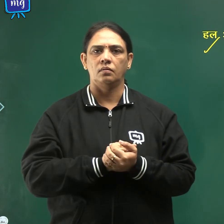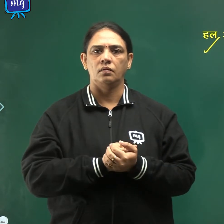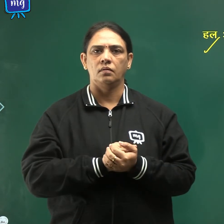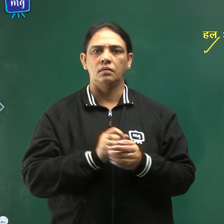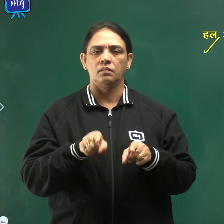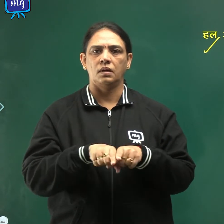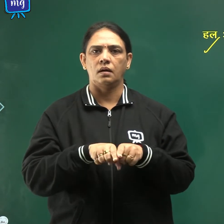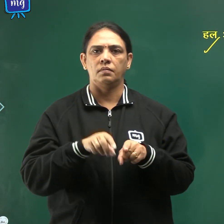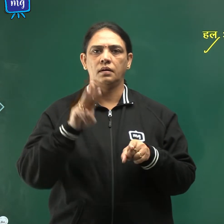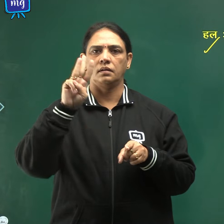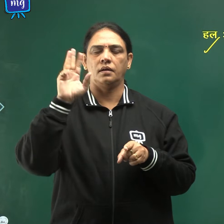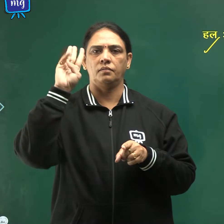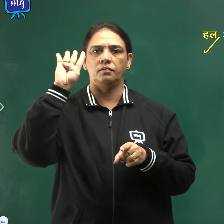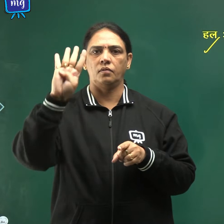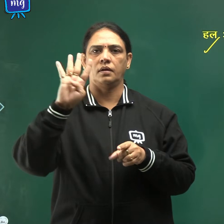बराबर 34,